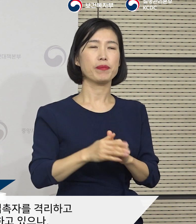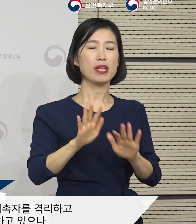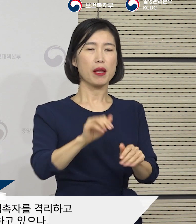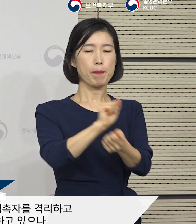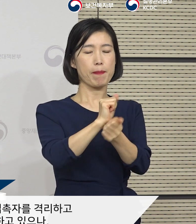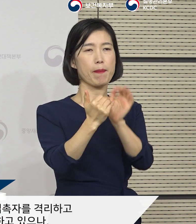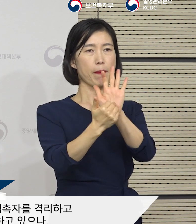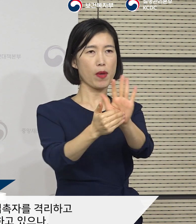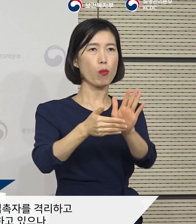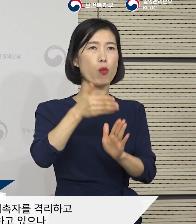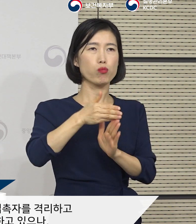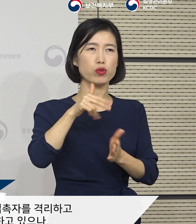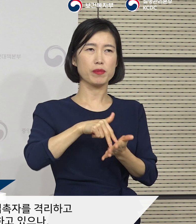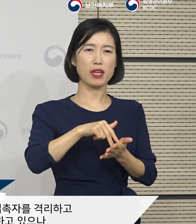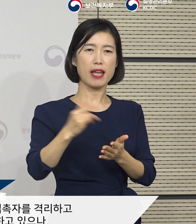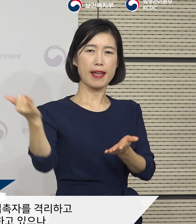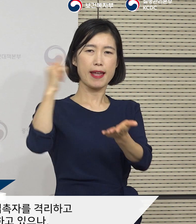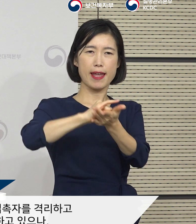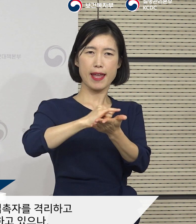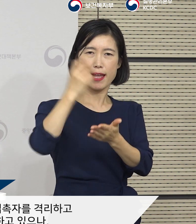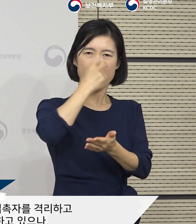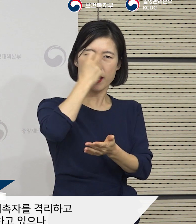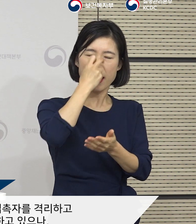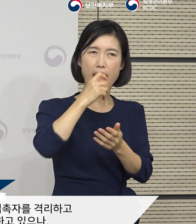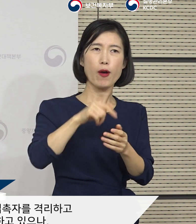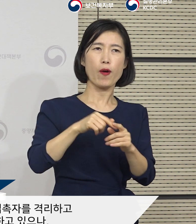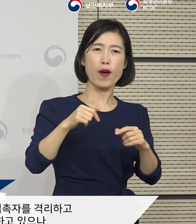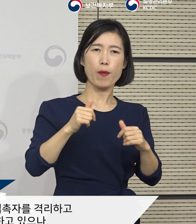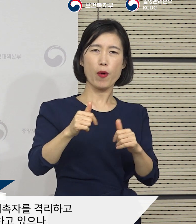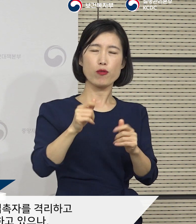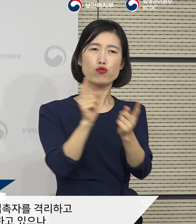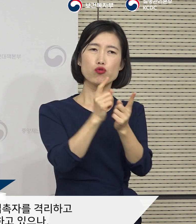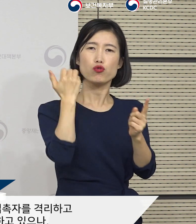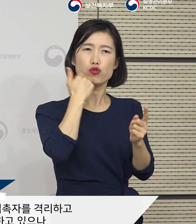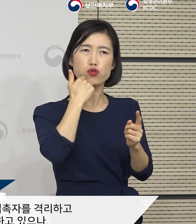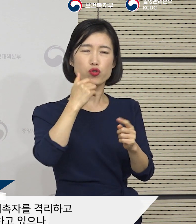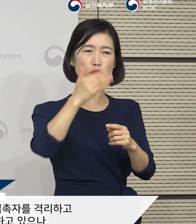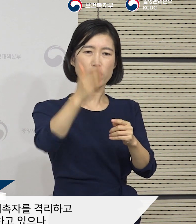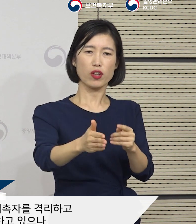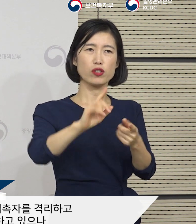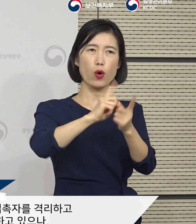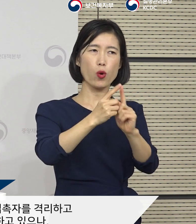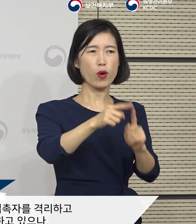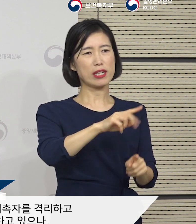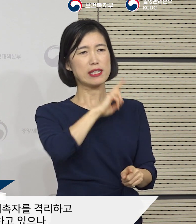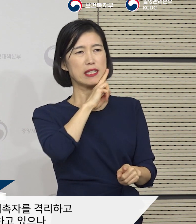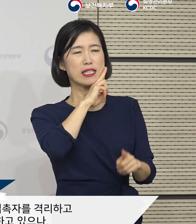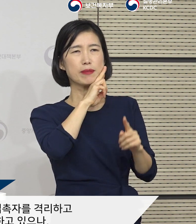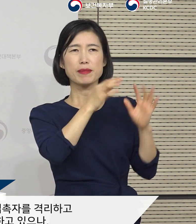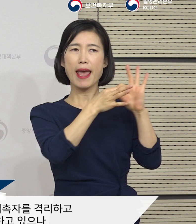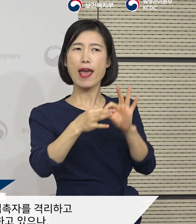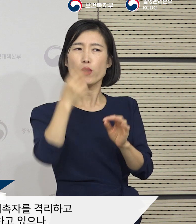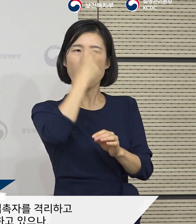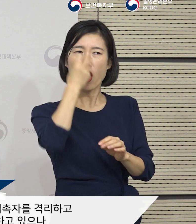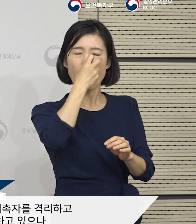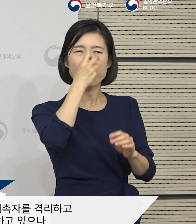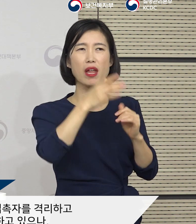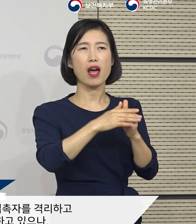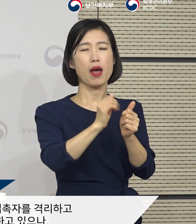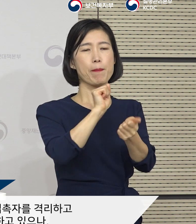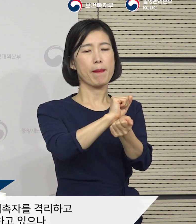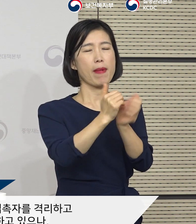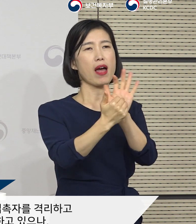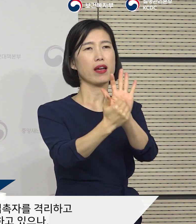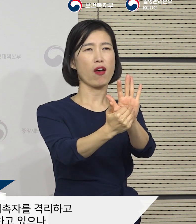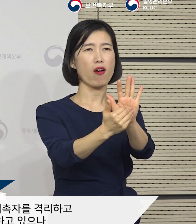방역 당국이 입국 검역을 강화하고 역학조사를 통해 접촉자를 격리하고 다수의 의심자를 계속 검사하는 등 방역